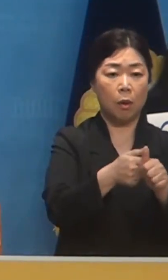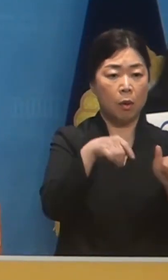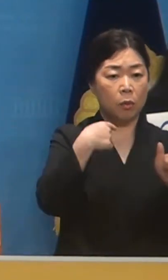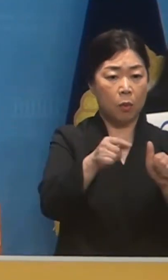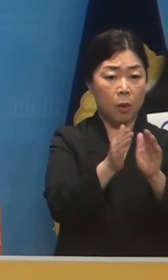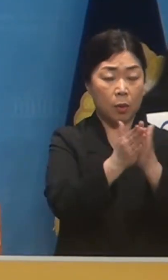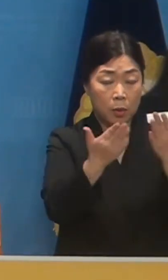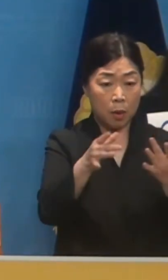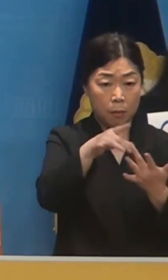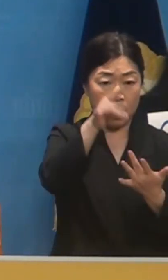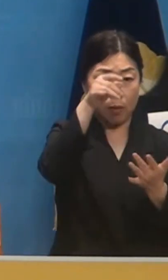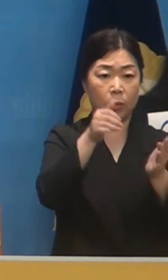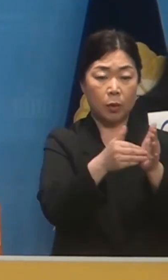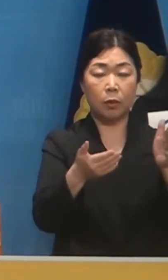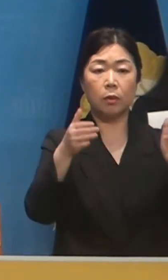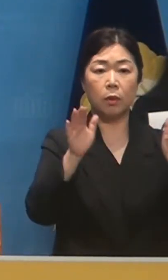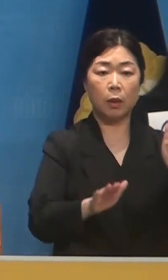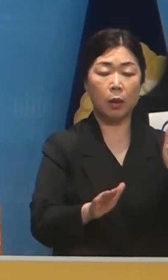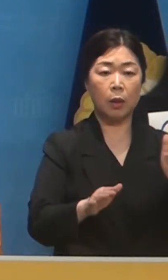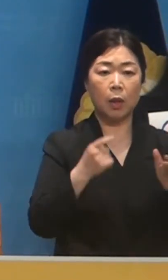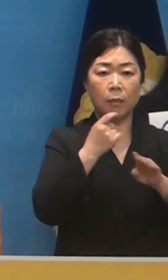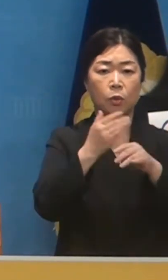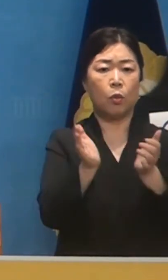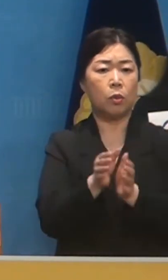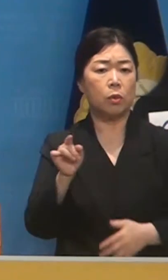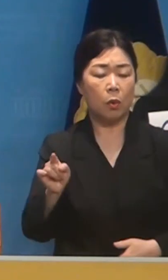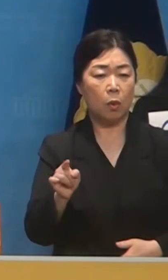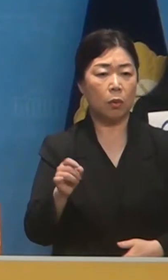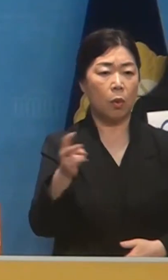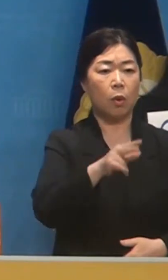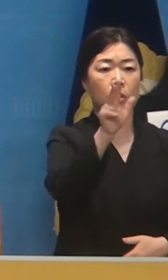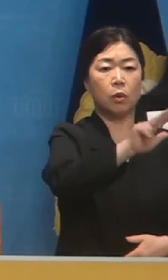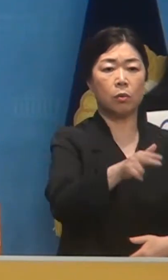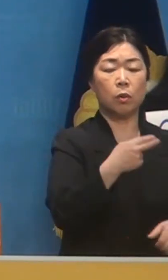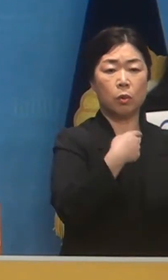했음에도 불구하고 민노총 등 정교조